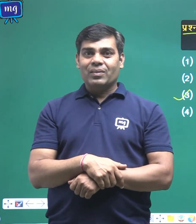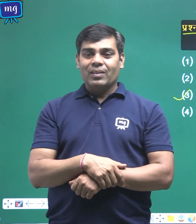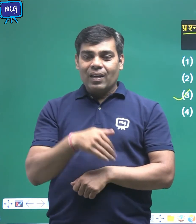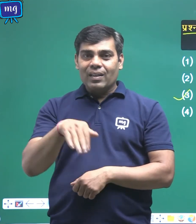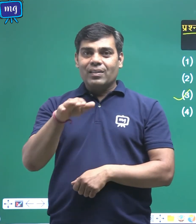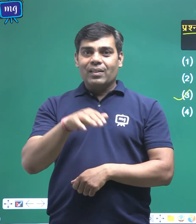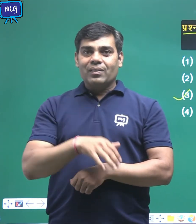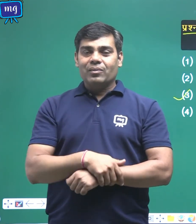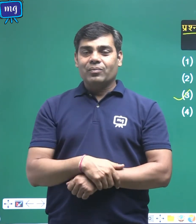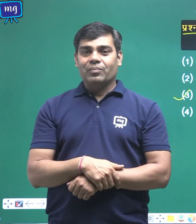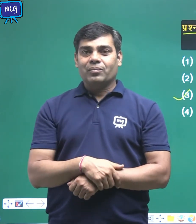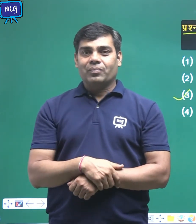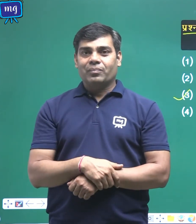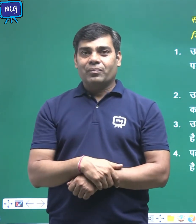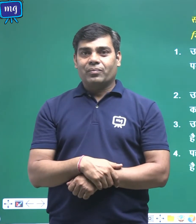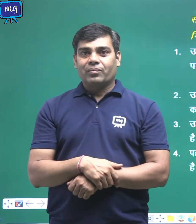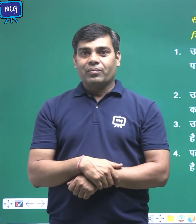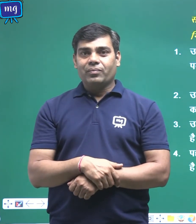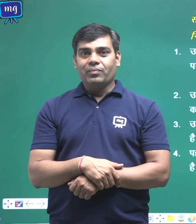आगे चलें।